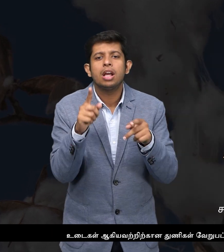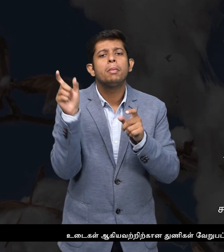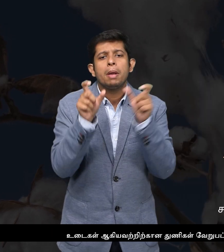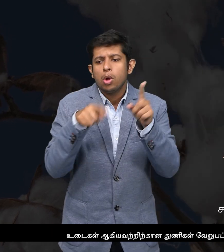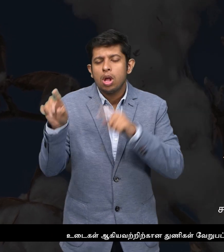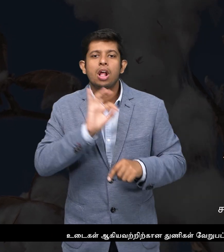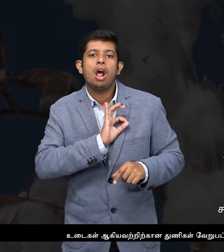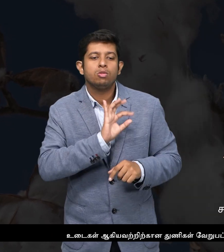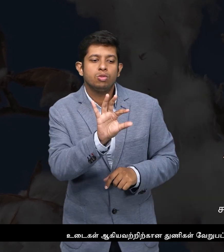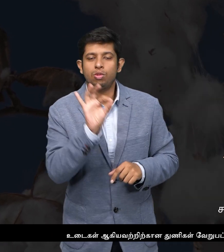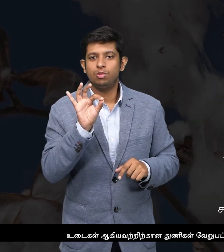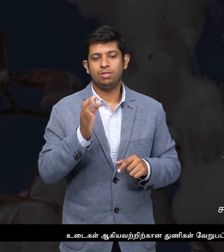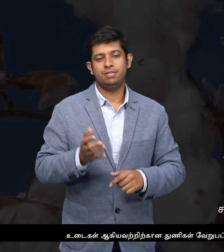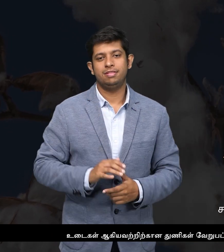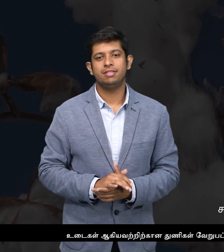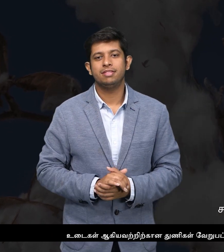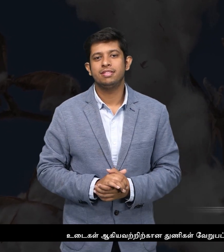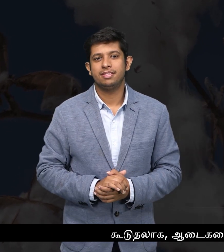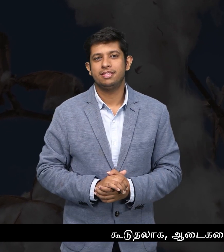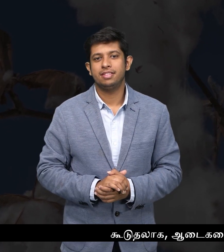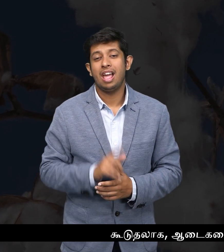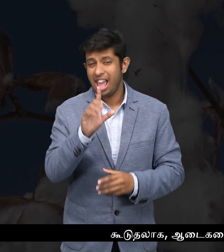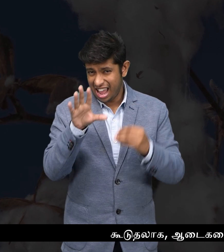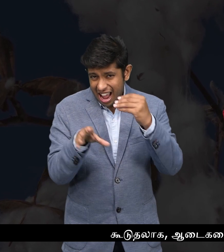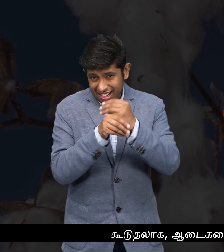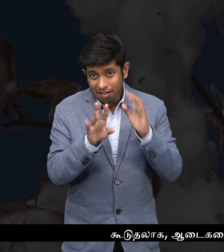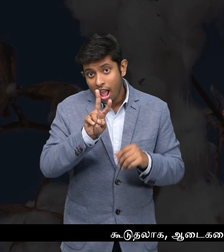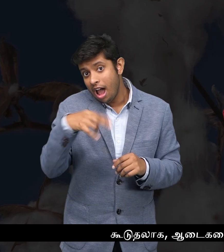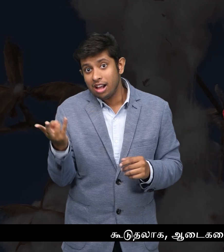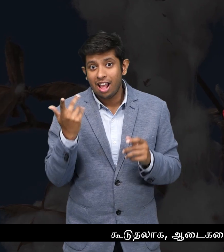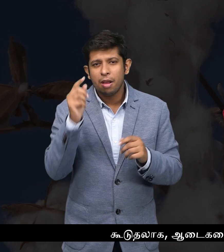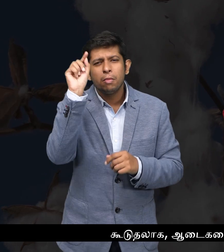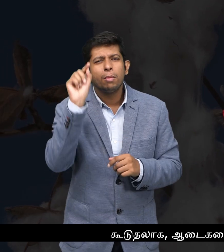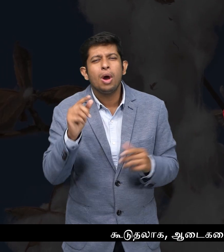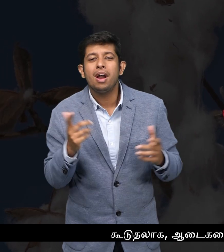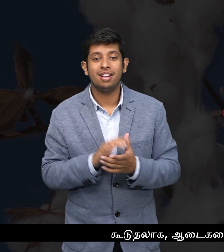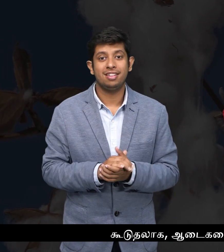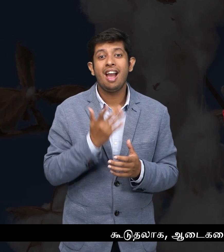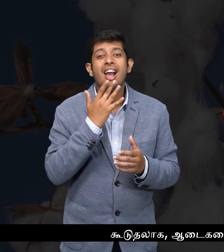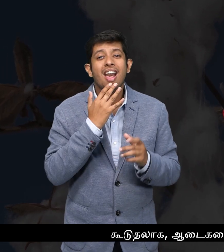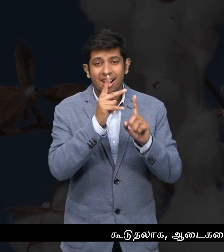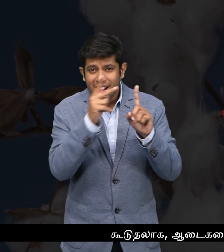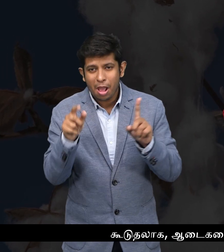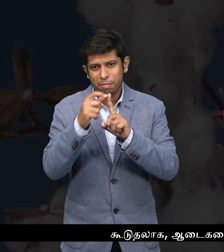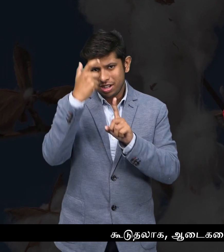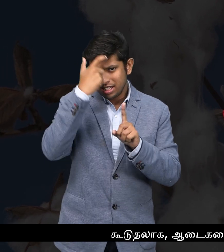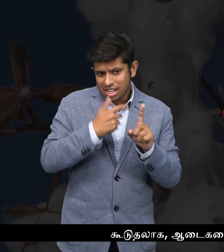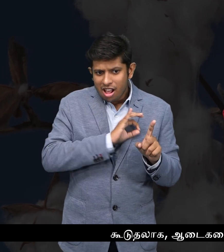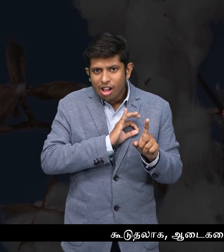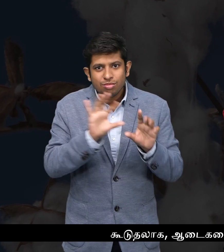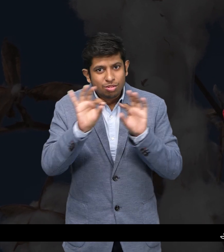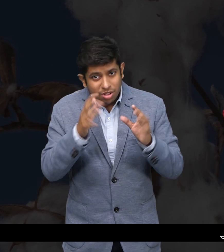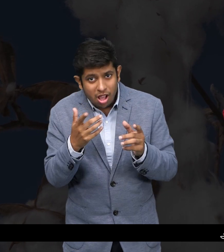முக்கியமான சூழல் உடைகள் ஆகியவற்றிற்கான துணிகள் வேறுபட்டவை. இது அவர்களின் தனிப்பட்ட தேர்வை